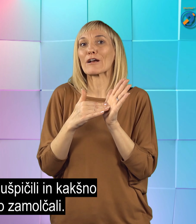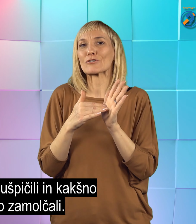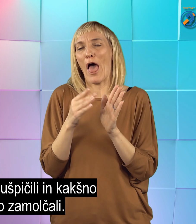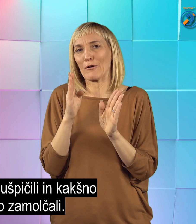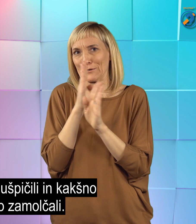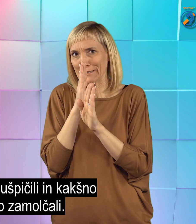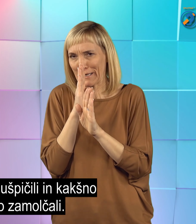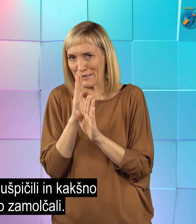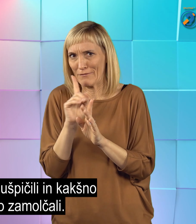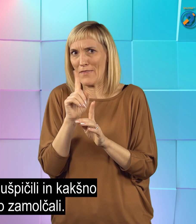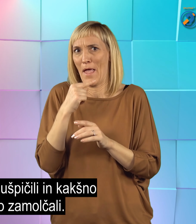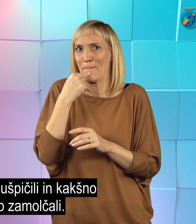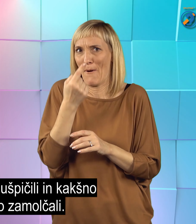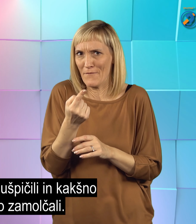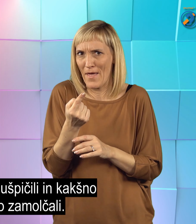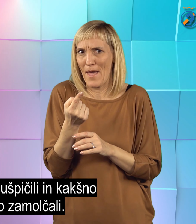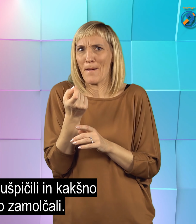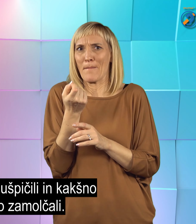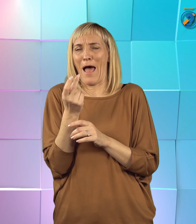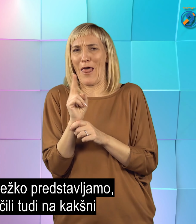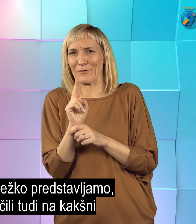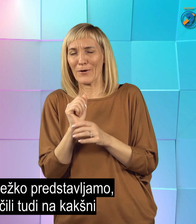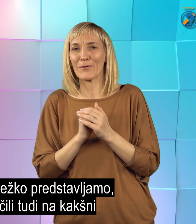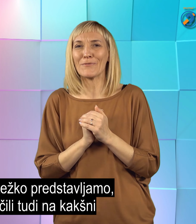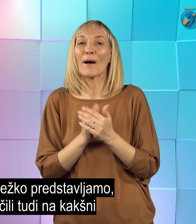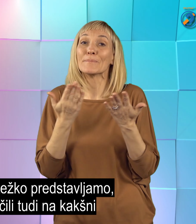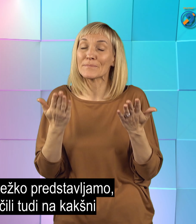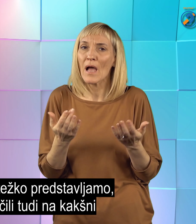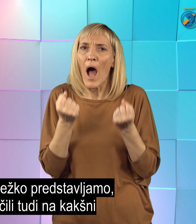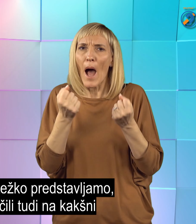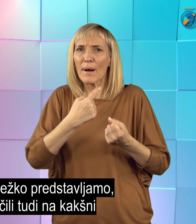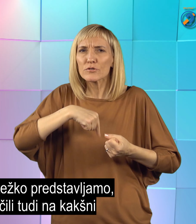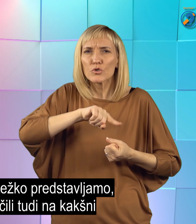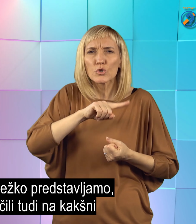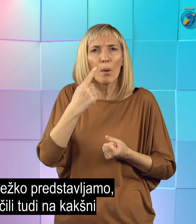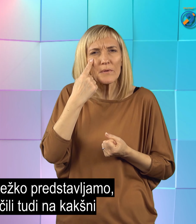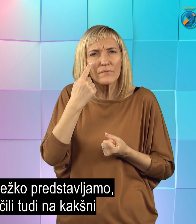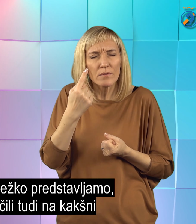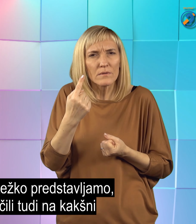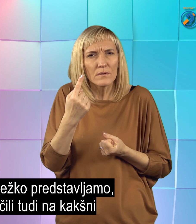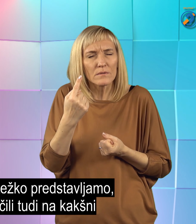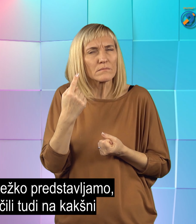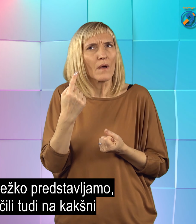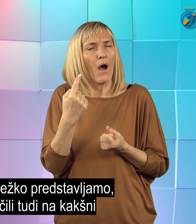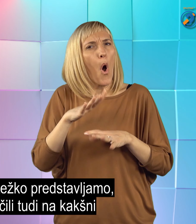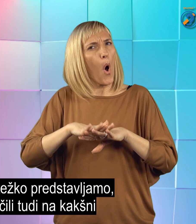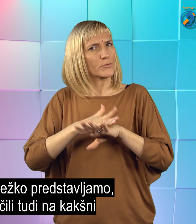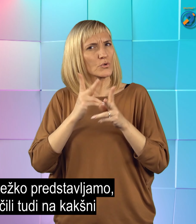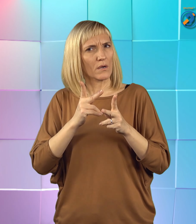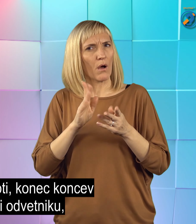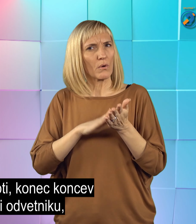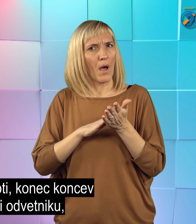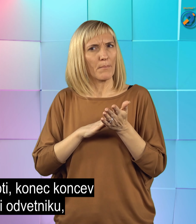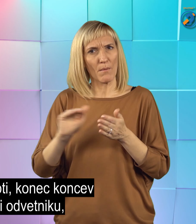in kakšno dejstvo zamolčali. Verjetno si pa težko predstavljamo, da so tolmačili tudi na kakšni upravni enoti,